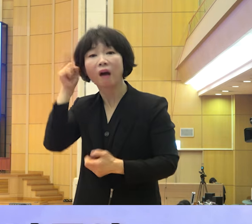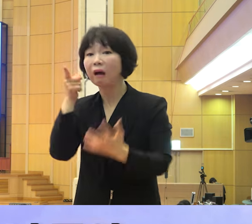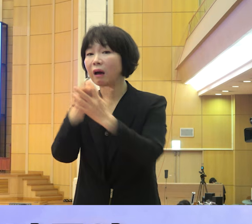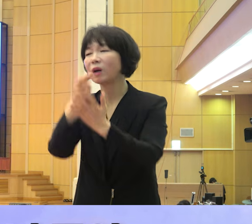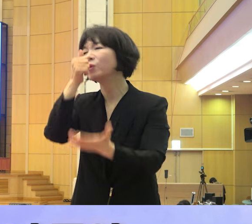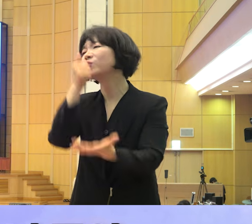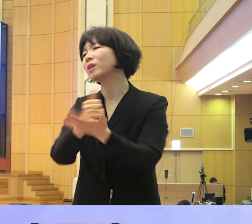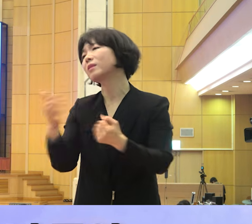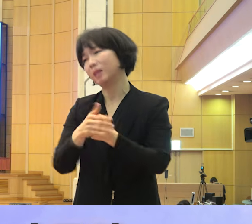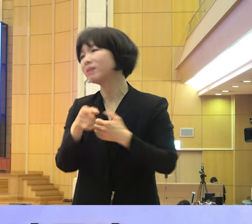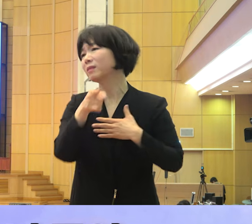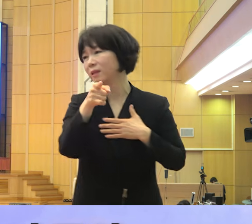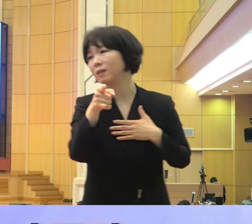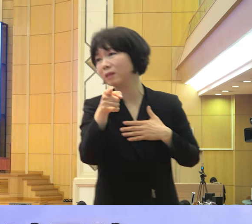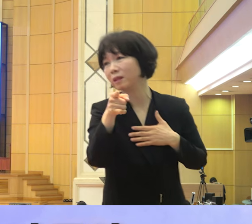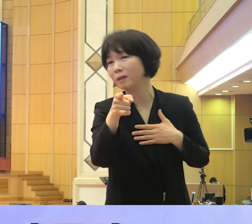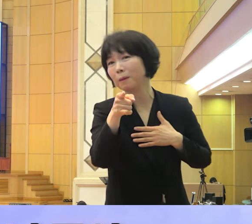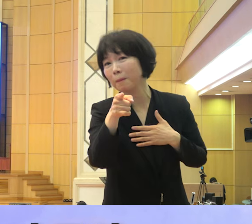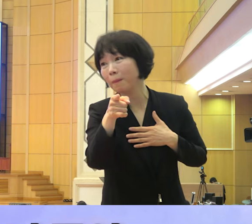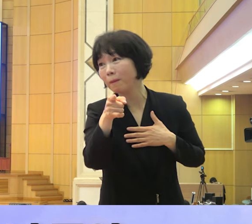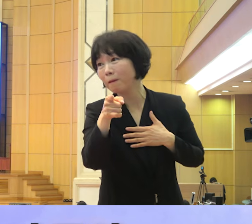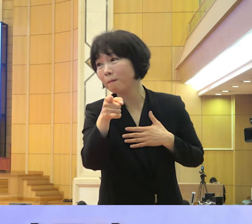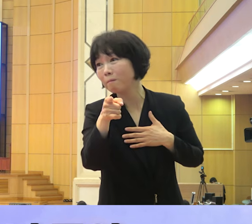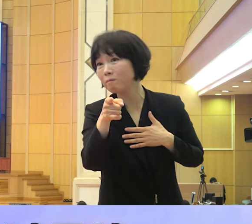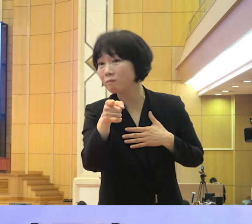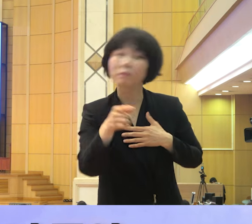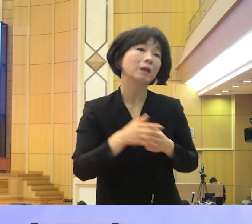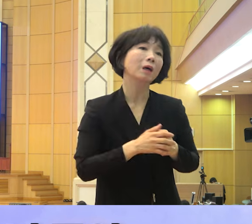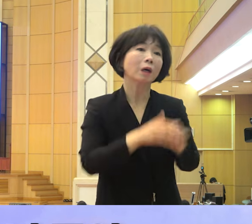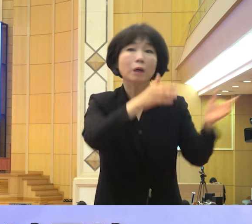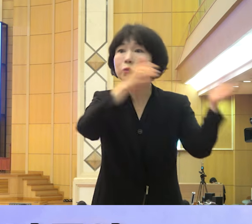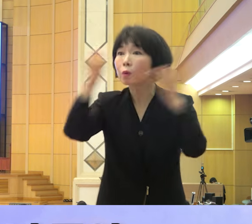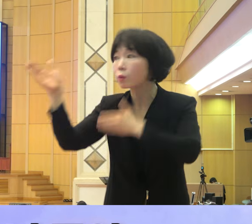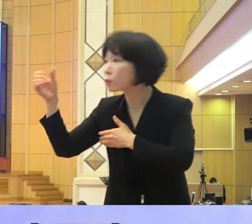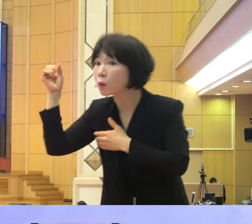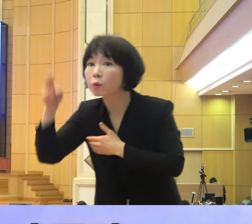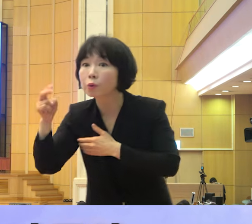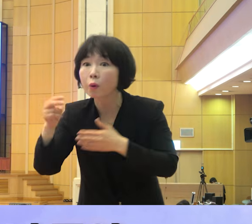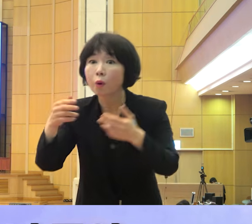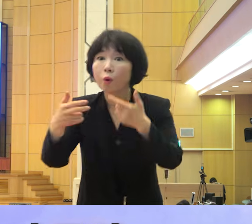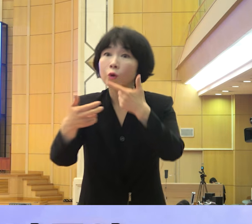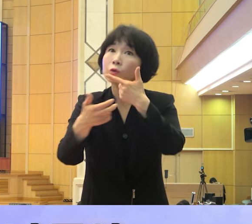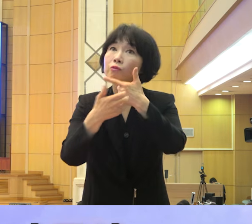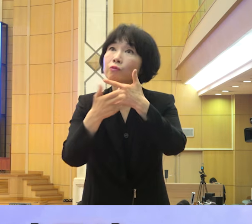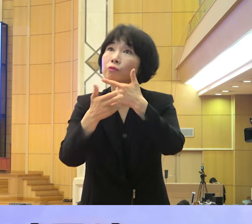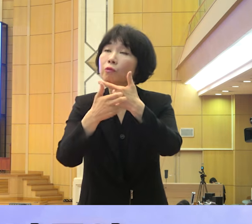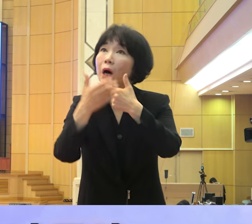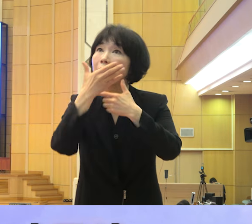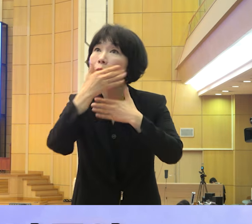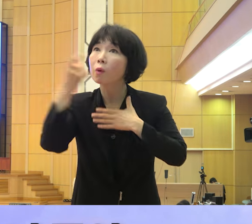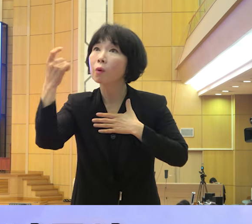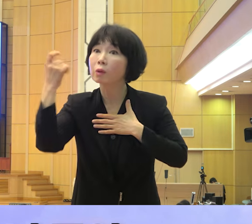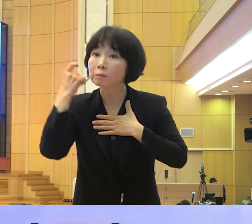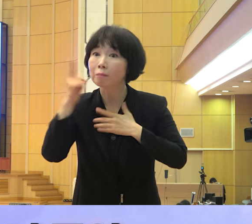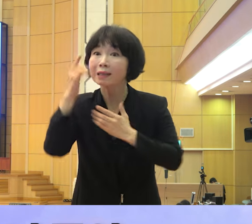좀 곁들여 말씀드리면 누가복음 13장 4절에서부터 5절 말씀